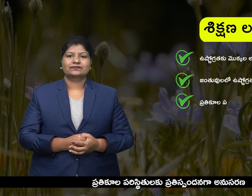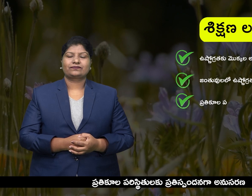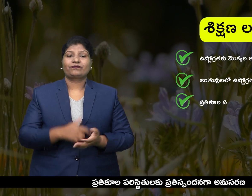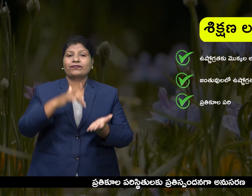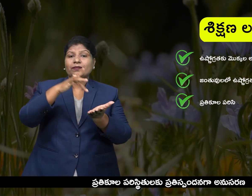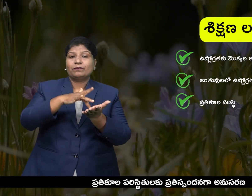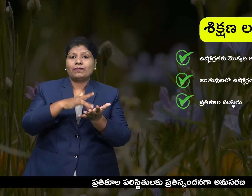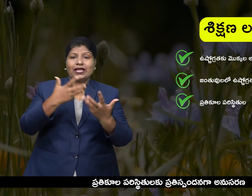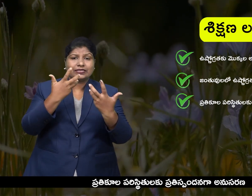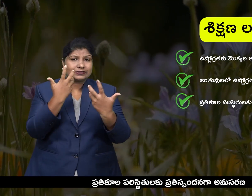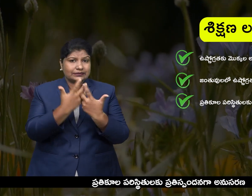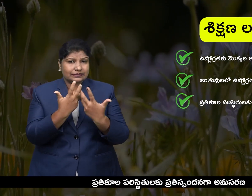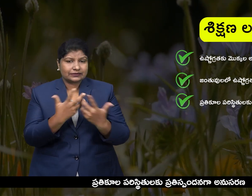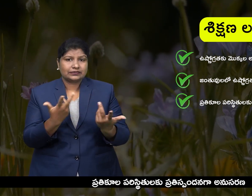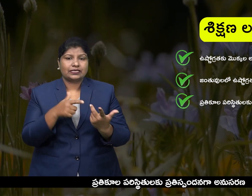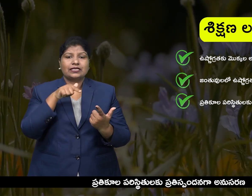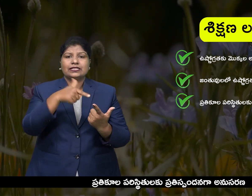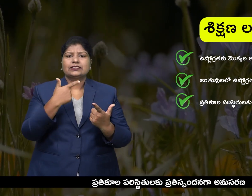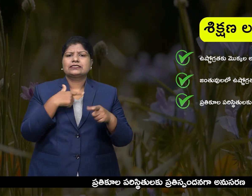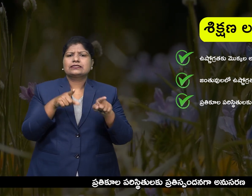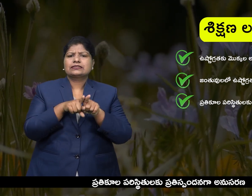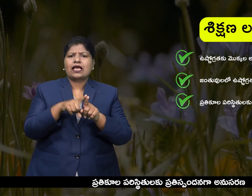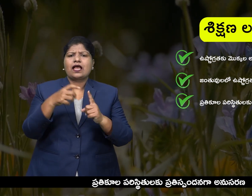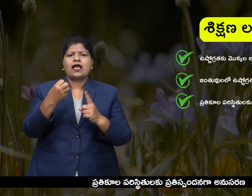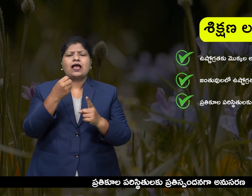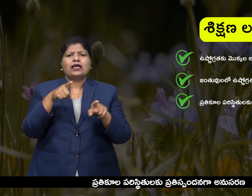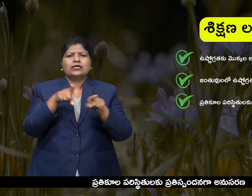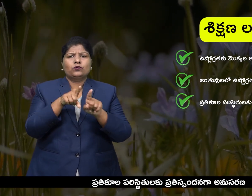ప్రతికూల పరిస్థితులకు ప్రతిస్పందనగా అనుసరణ,